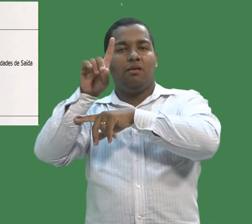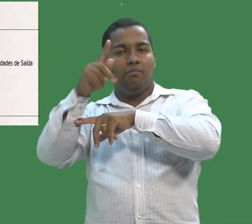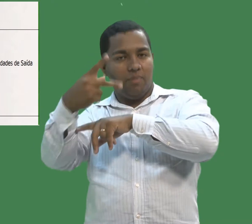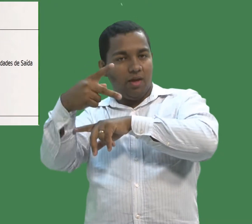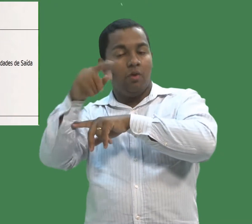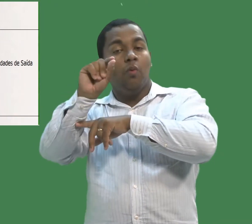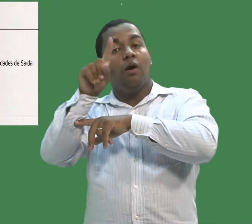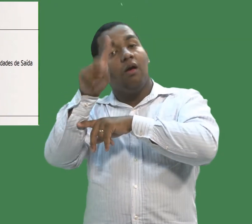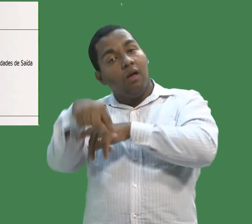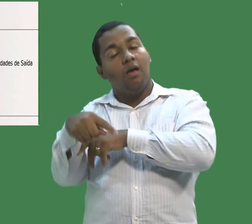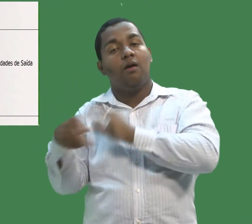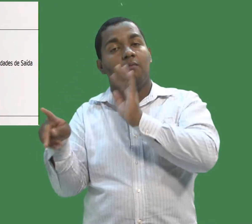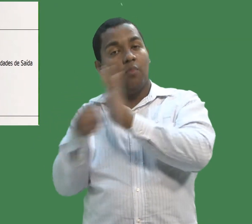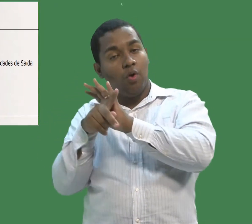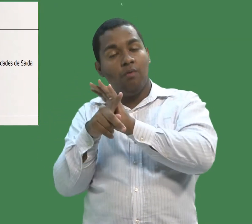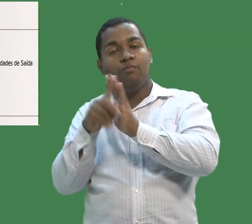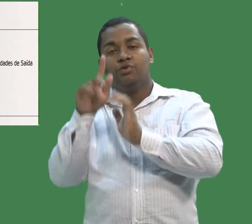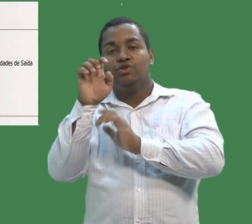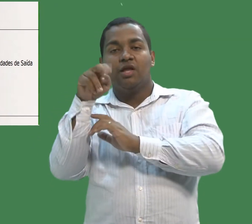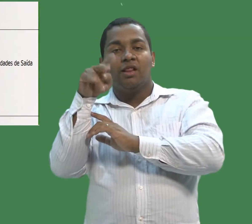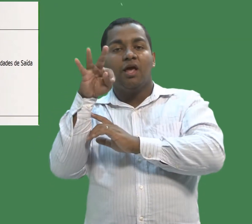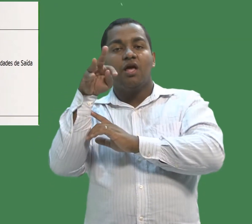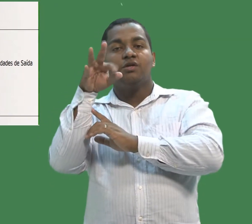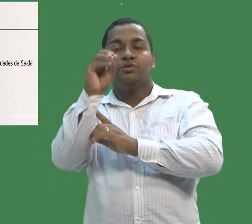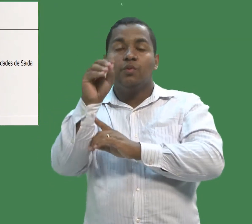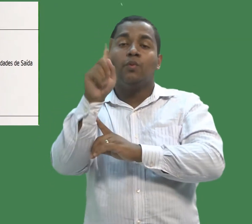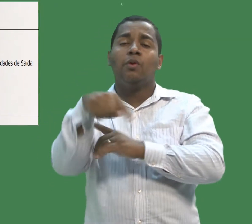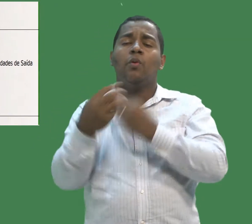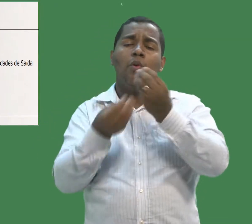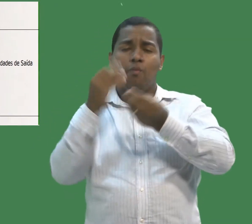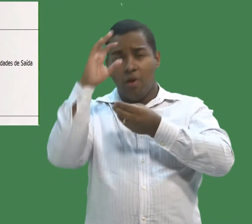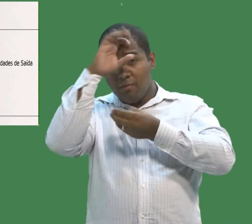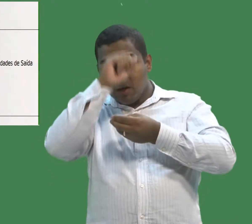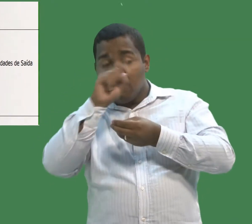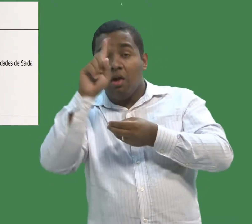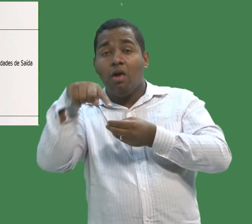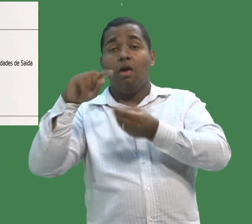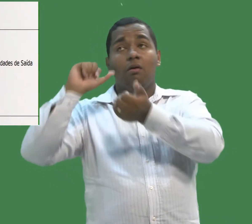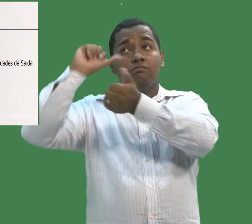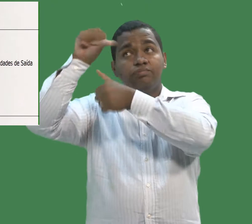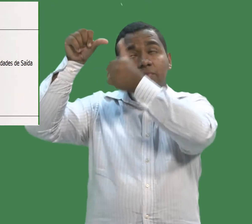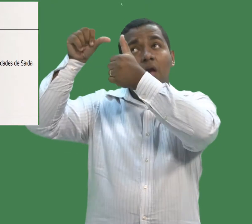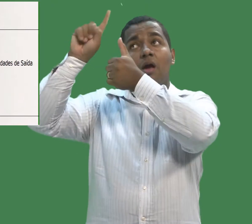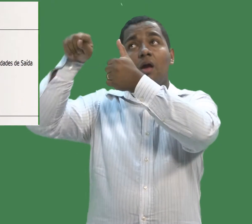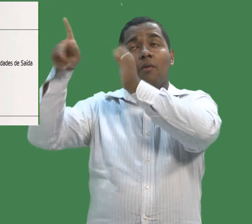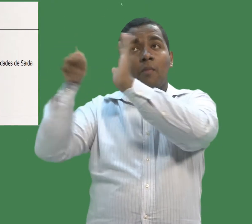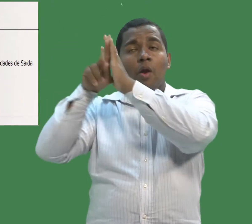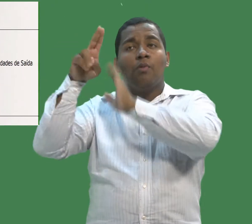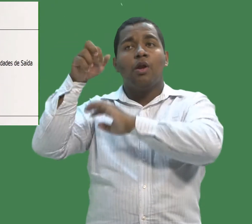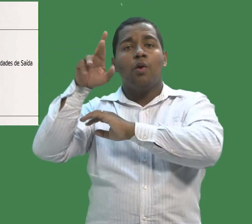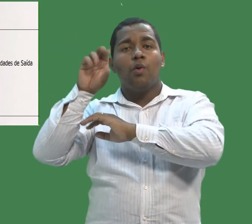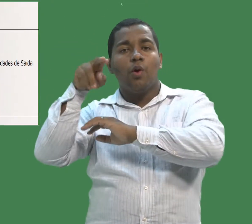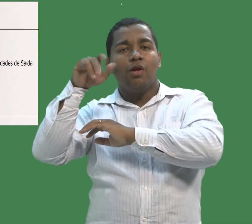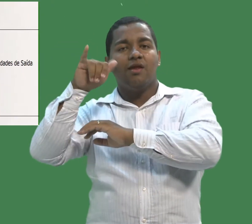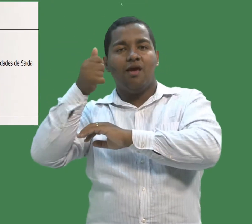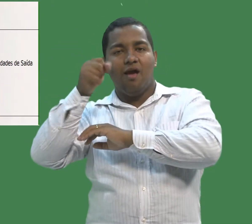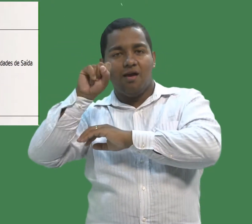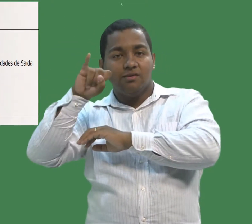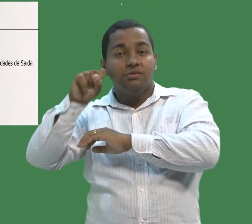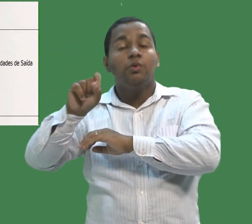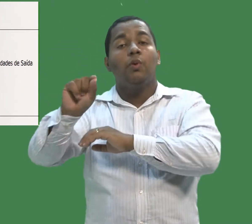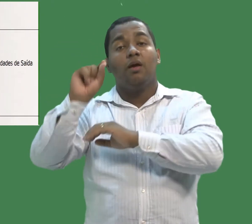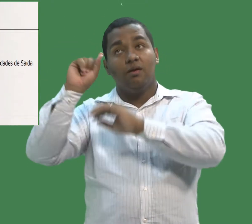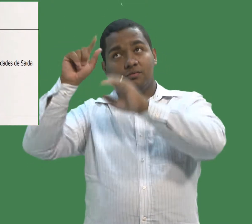distribuição em paralelo, que é o PDP, ao mecanismo cerebral genético. Aprender, nesse caso, é alterar a força das